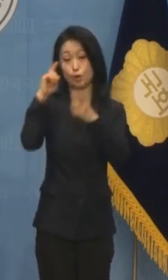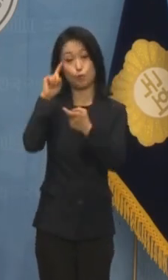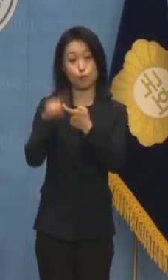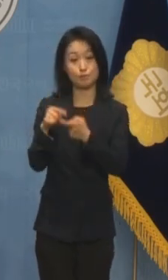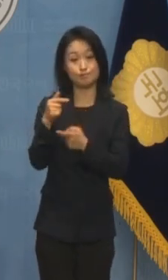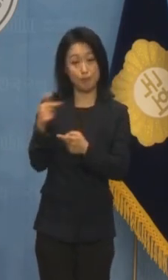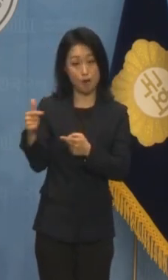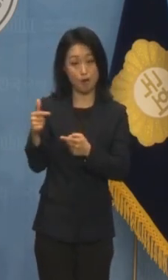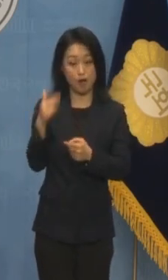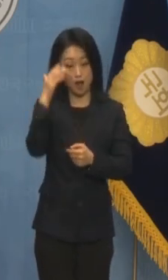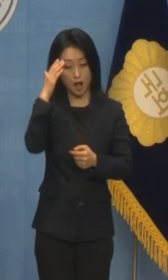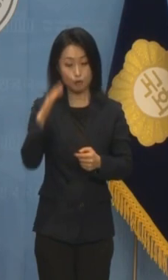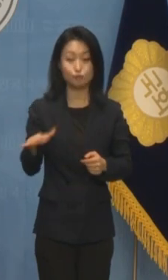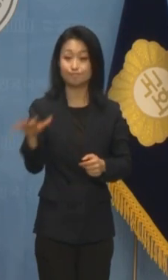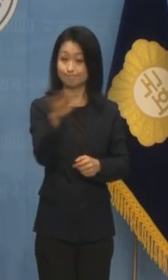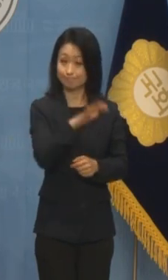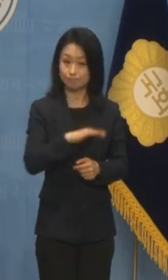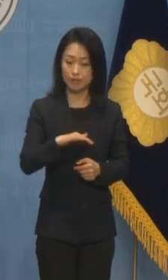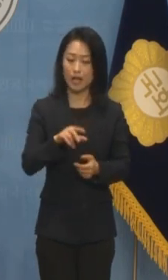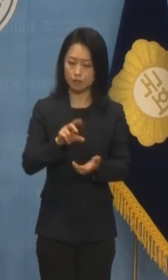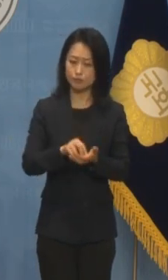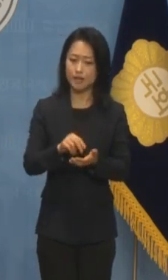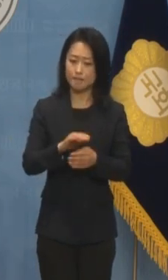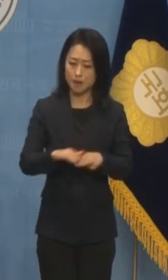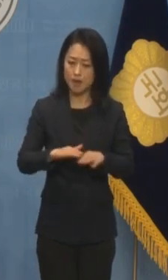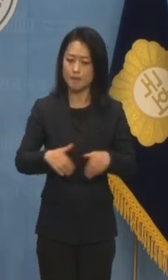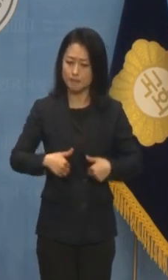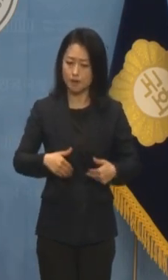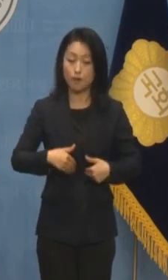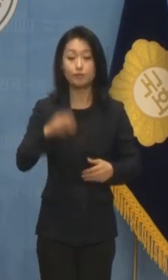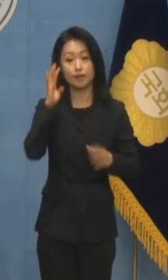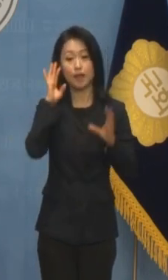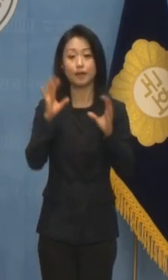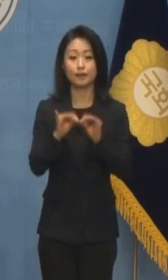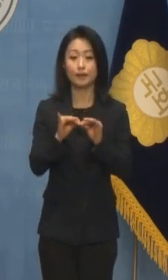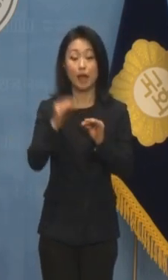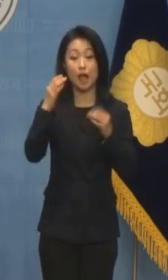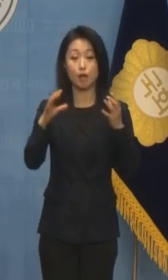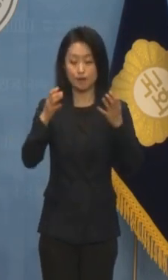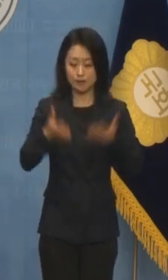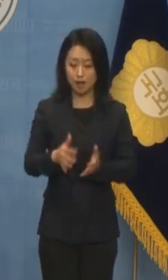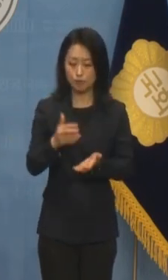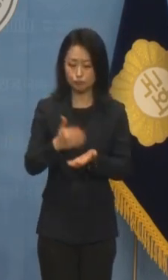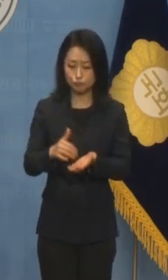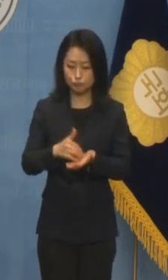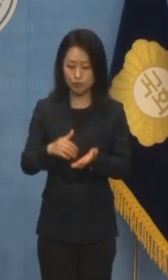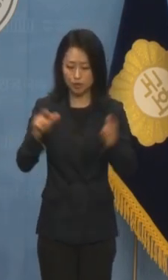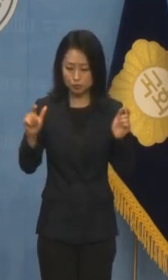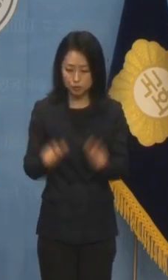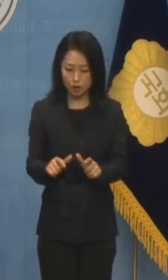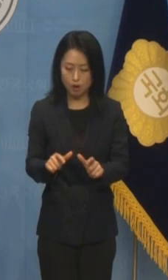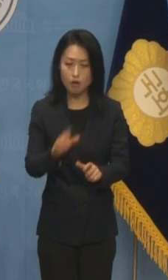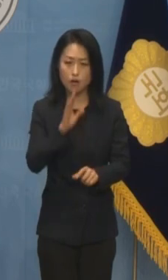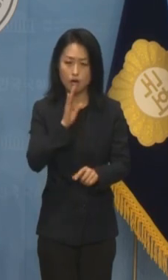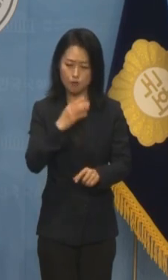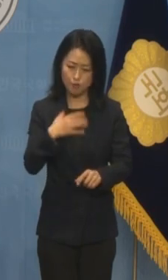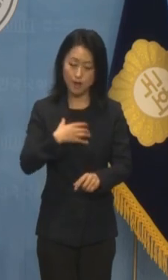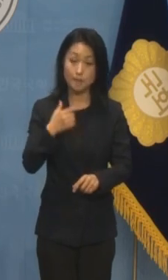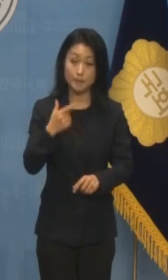우리 사회의 구성원 모두가 피부로 체감할 만큼 대한민국의 저출생 문제는 심각한